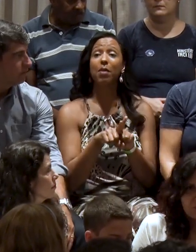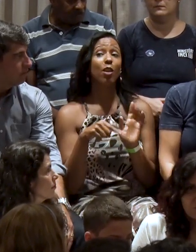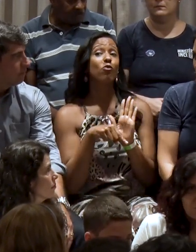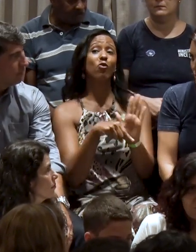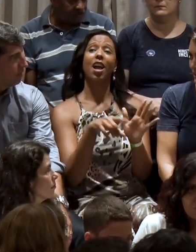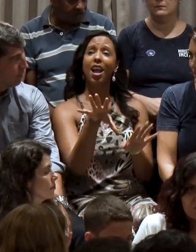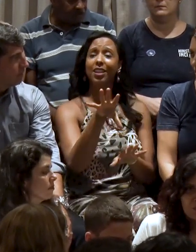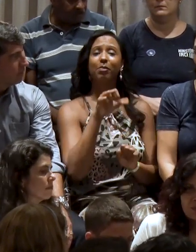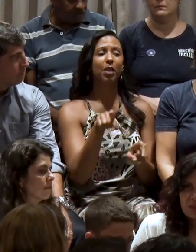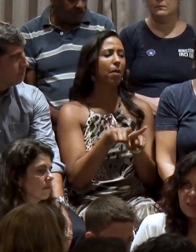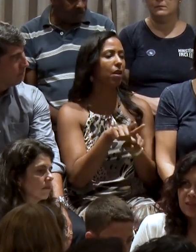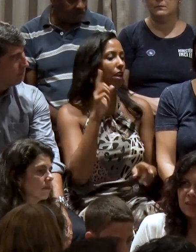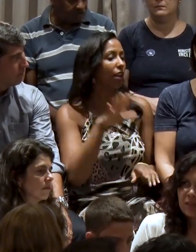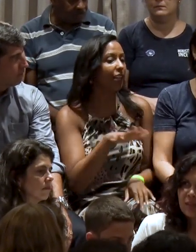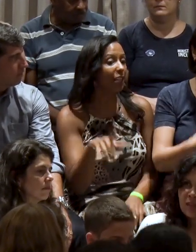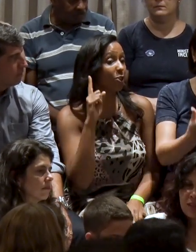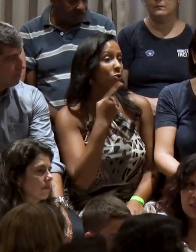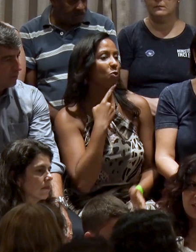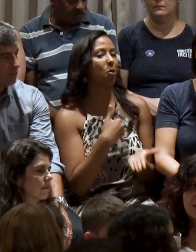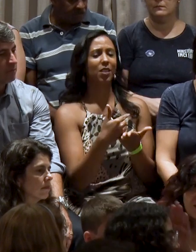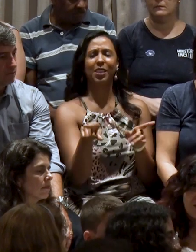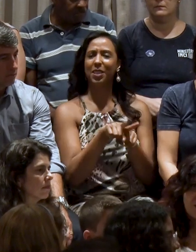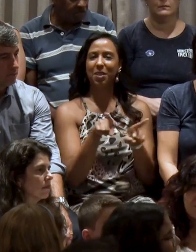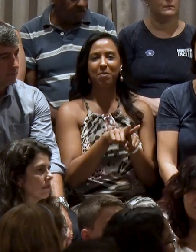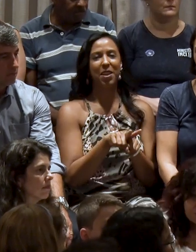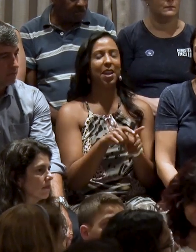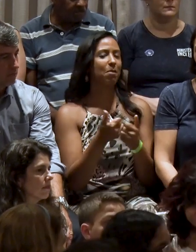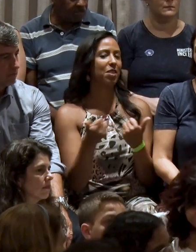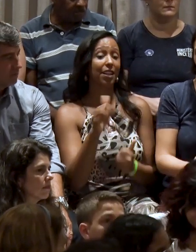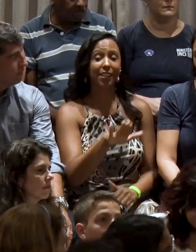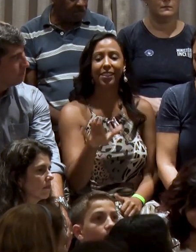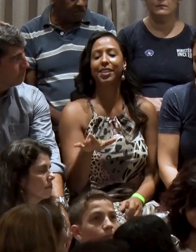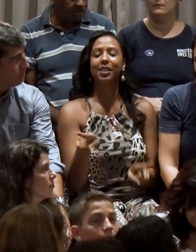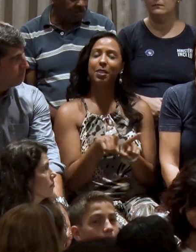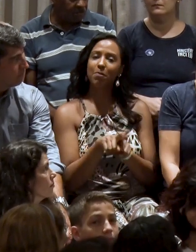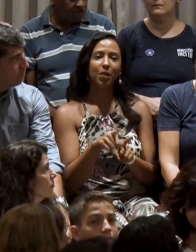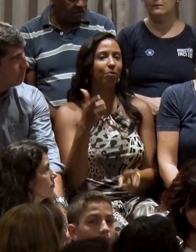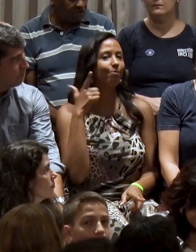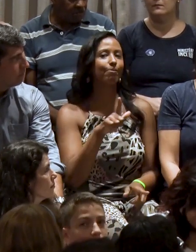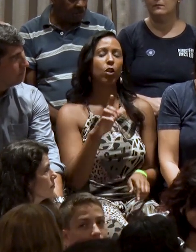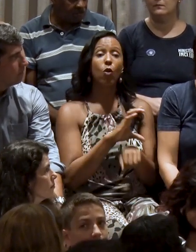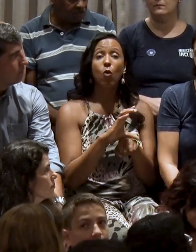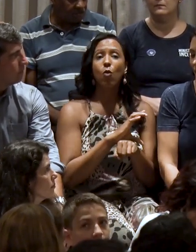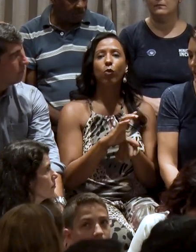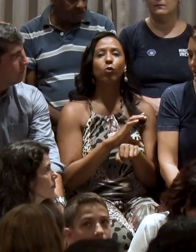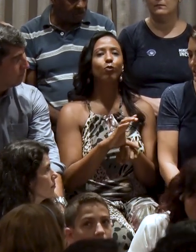crianças surdas. Então, o Ministério Kids também está ganhando com esse trabalho. Curso de Libras na igreja, que deu continuidade, que está sendo